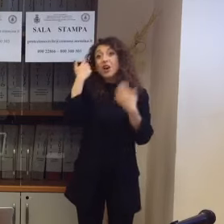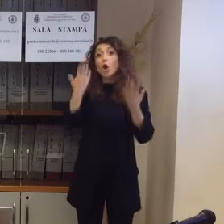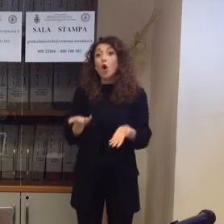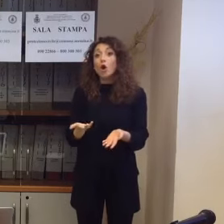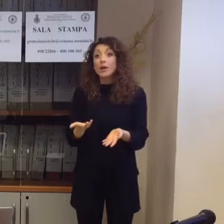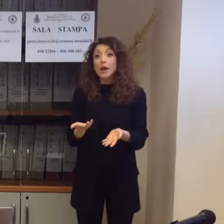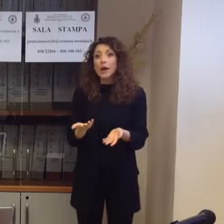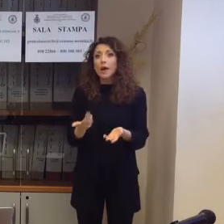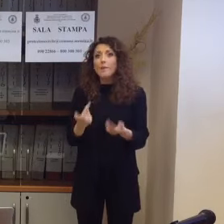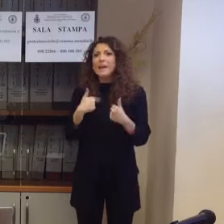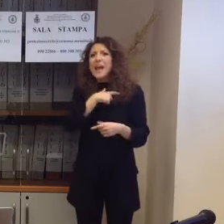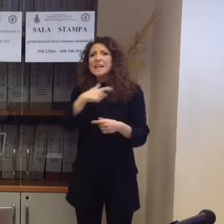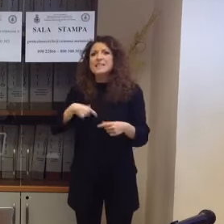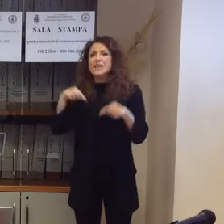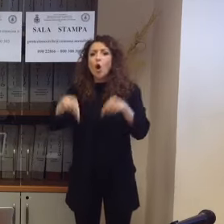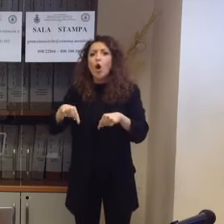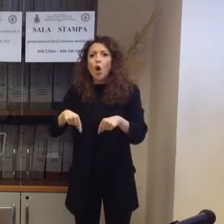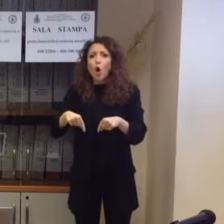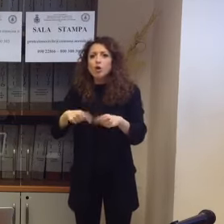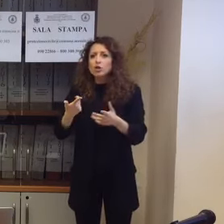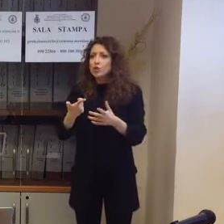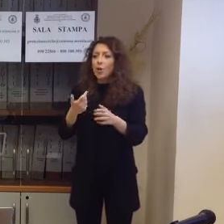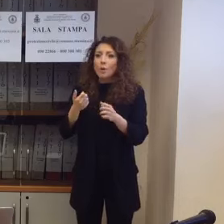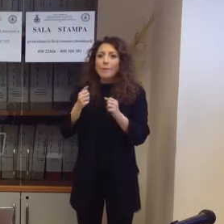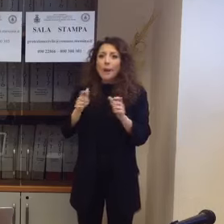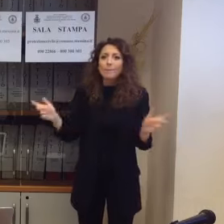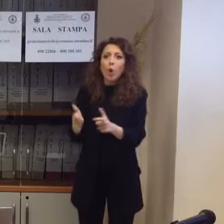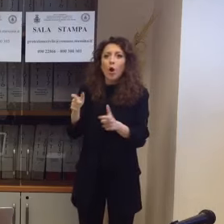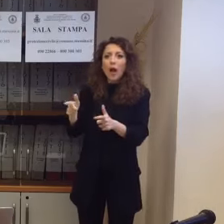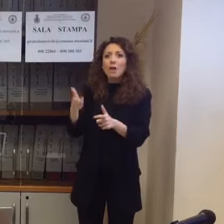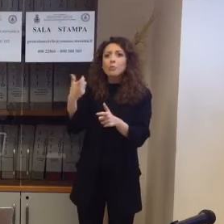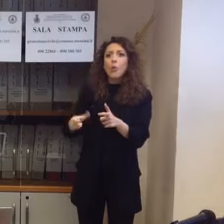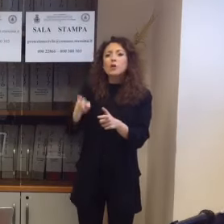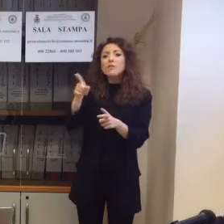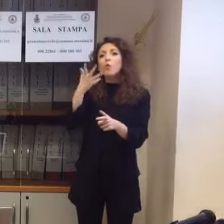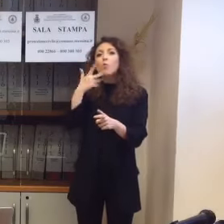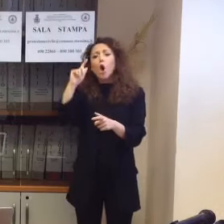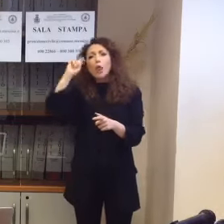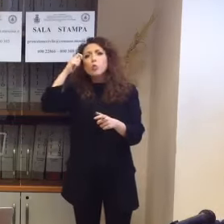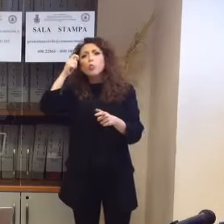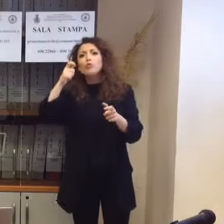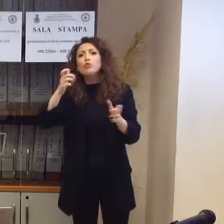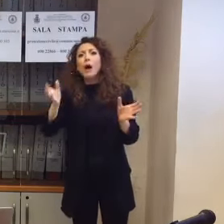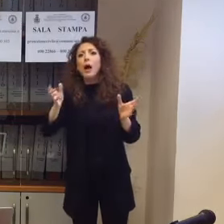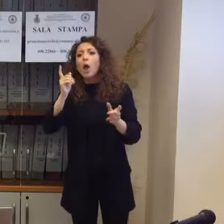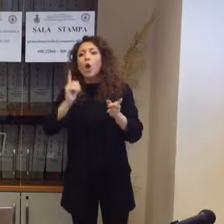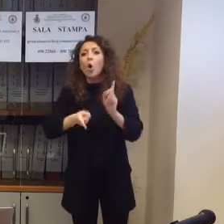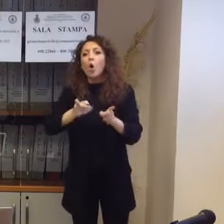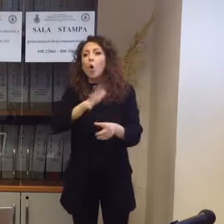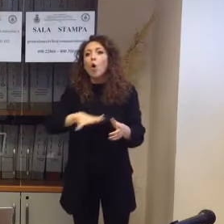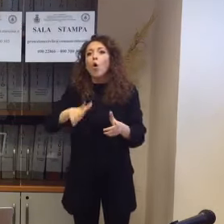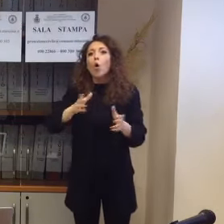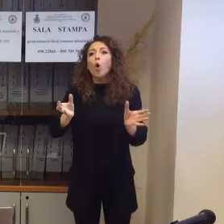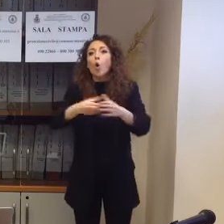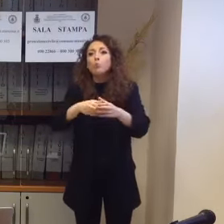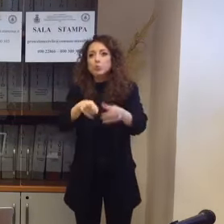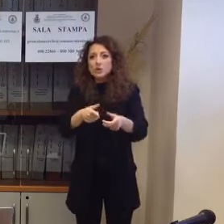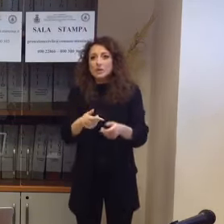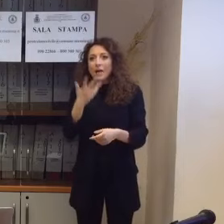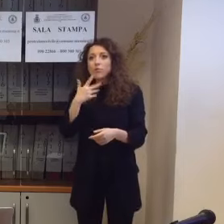di truffare la comunità. Bene, me ne prendo la responsabilità, e